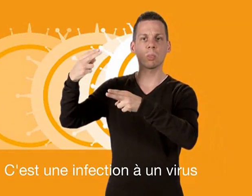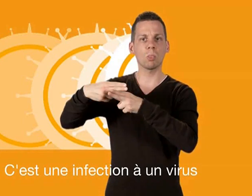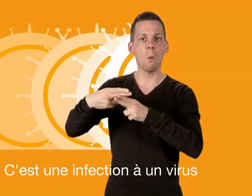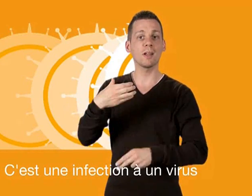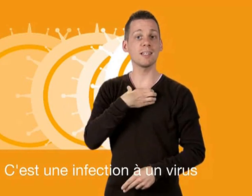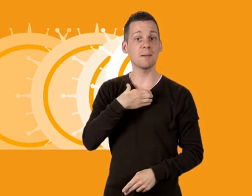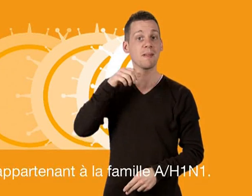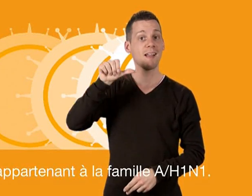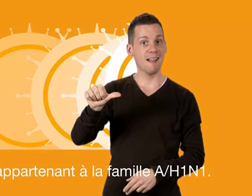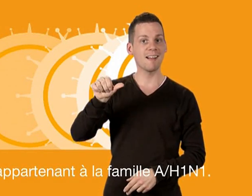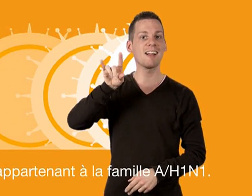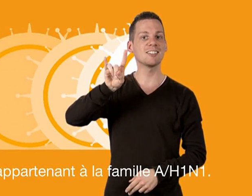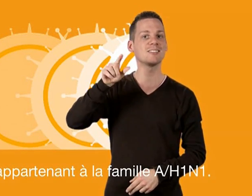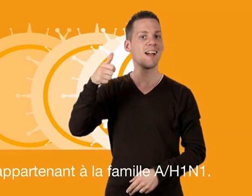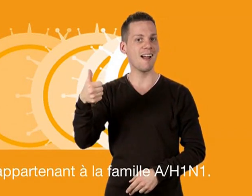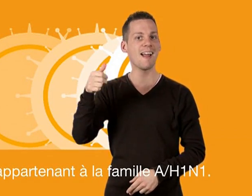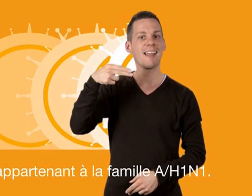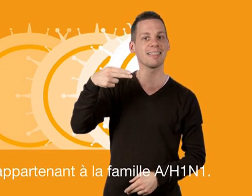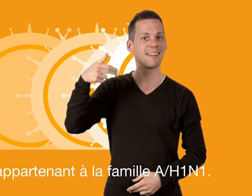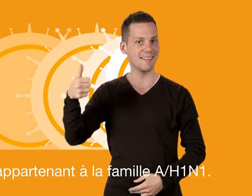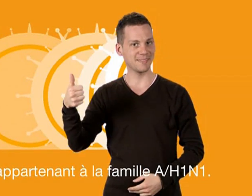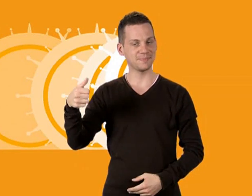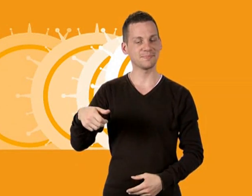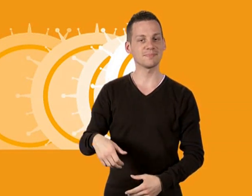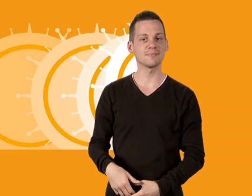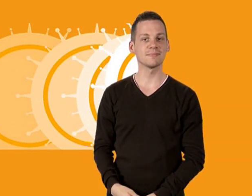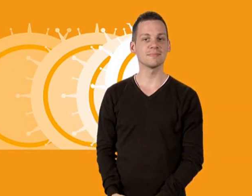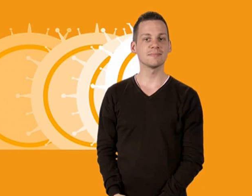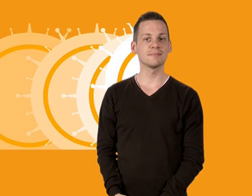C'est une infection à un virus appartenant à la famille A, H1N1.